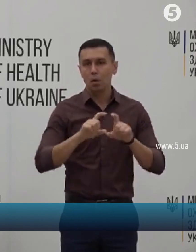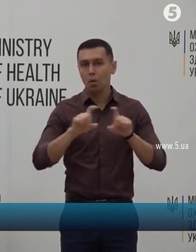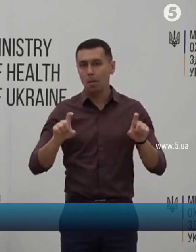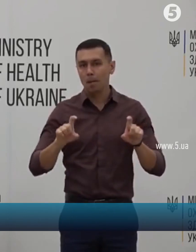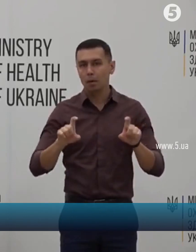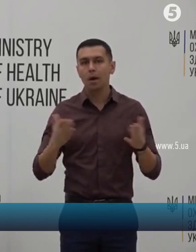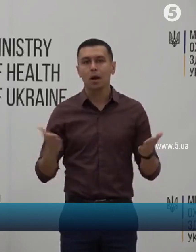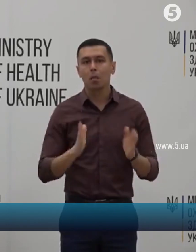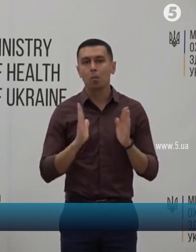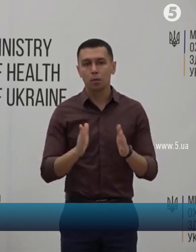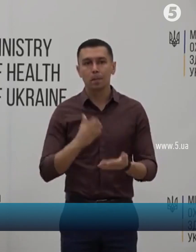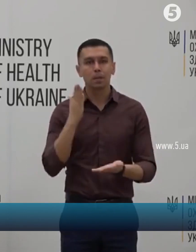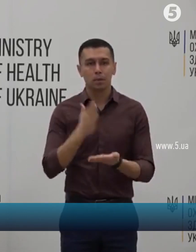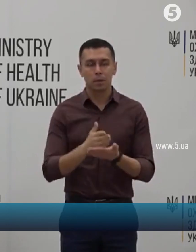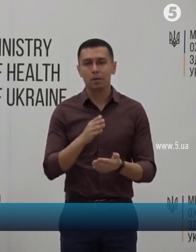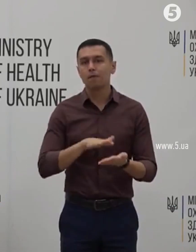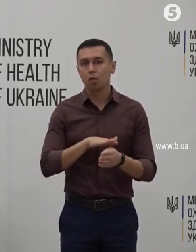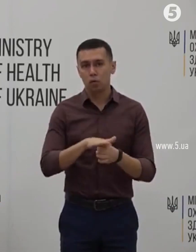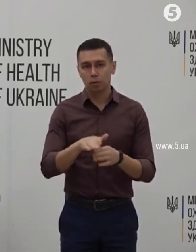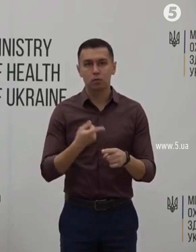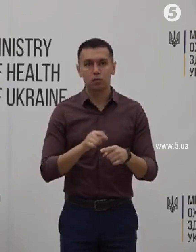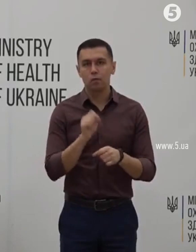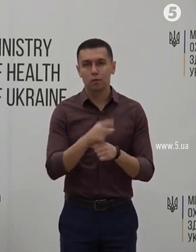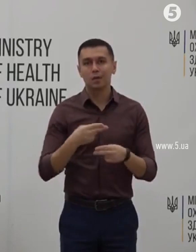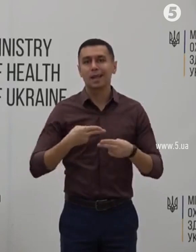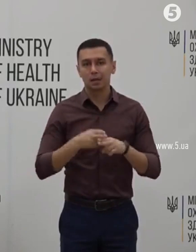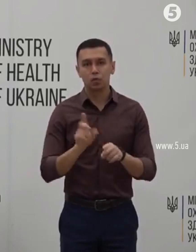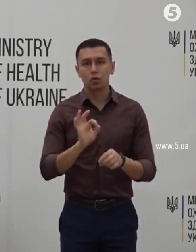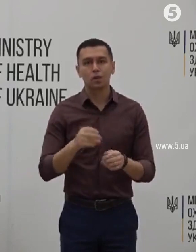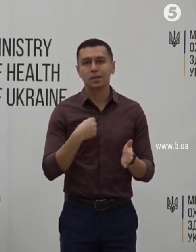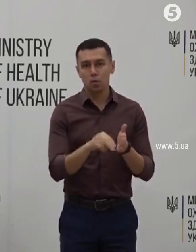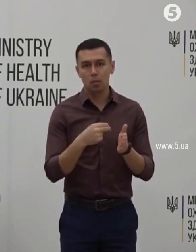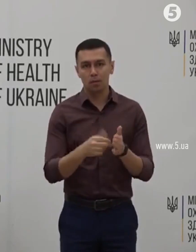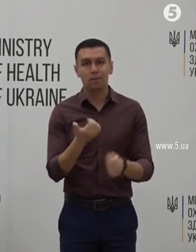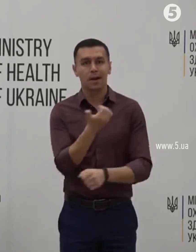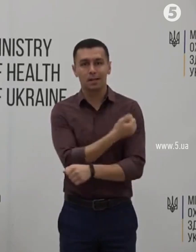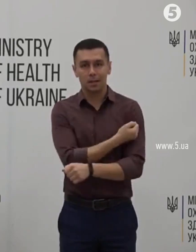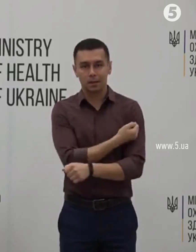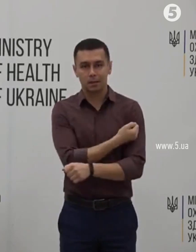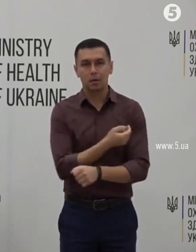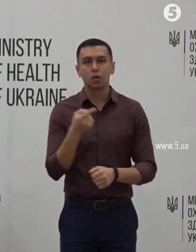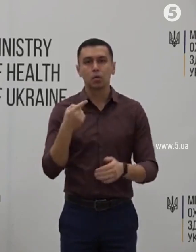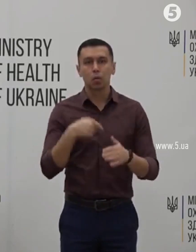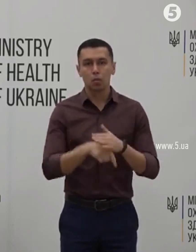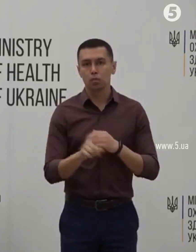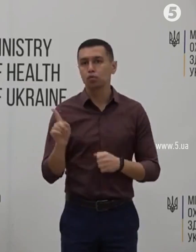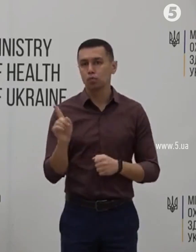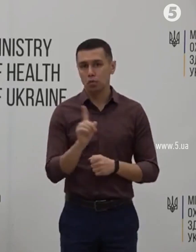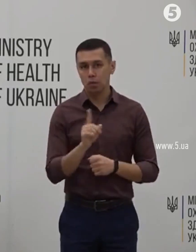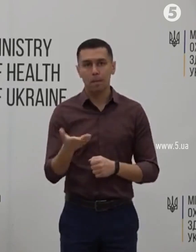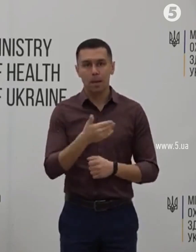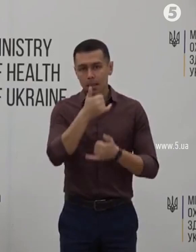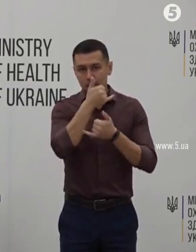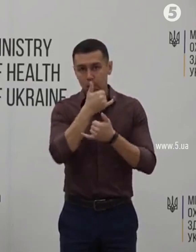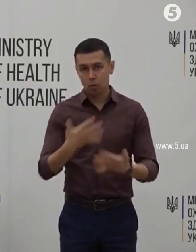компанію, яка буде безпосередньо виконувати цю функцію технічну щодо закупівлі вакцин, тому що ми